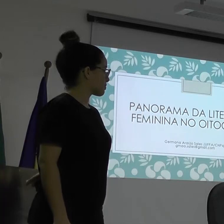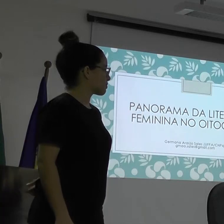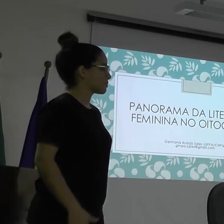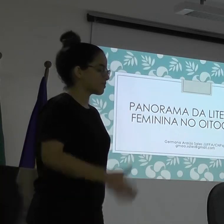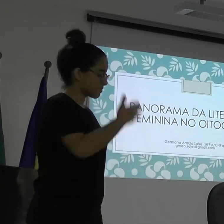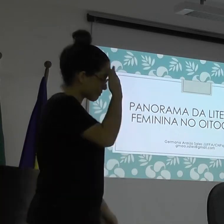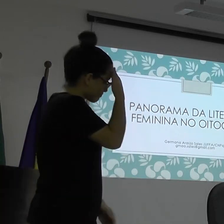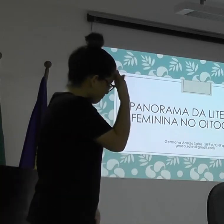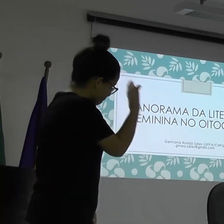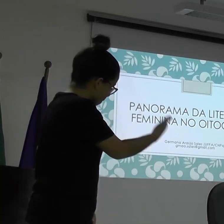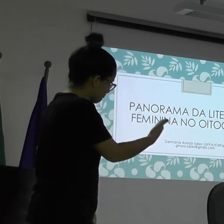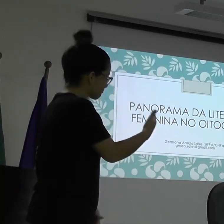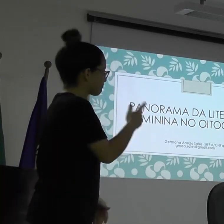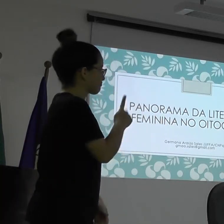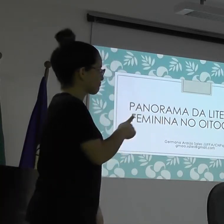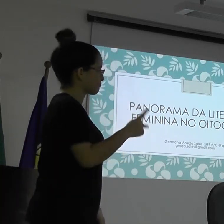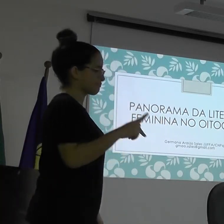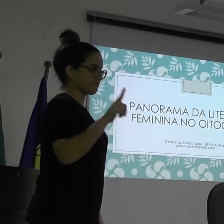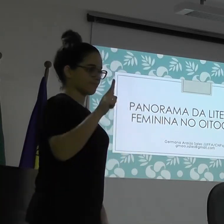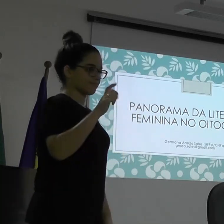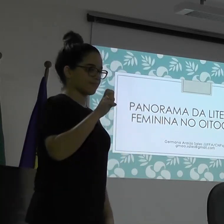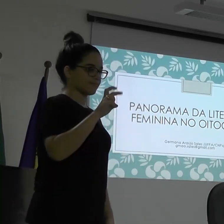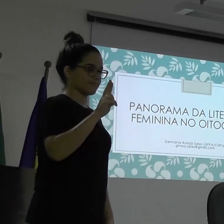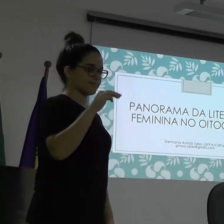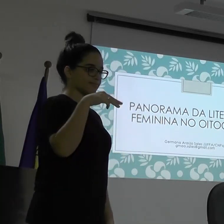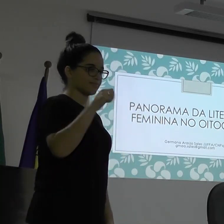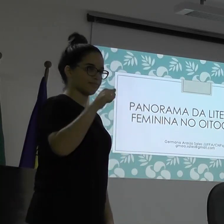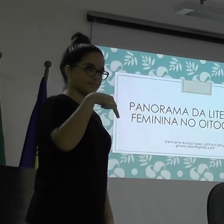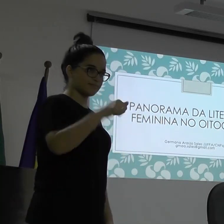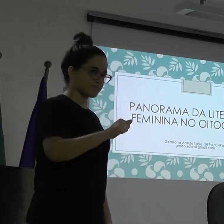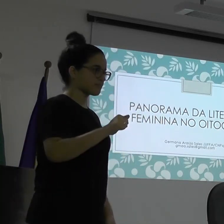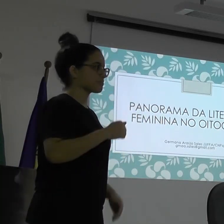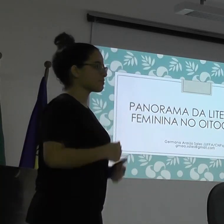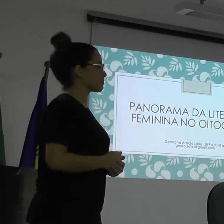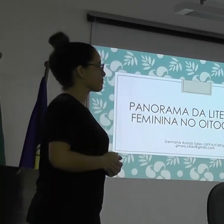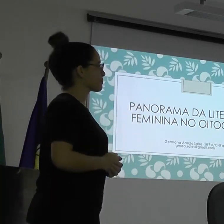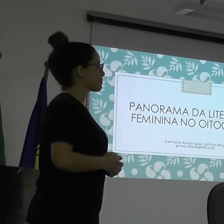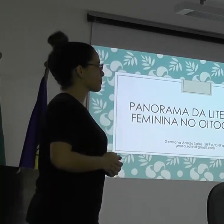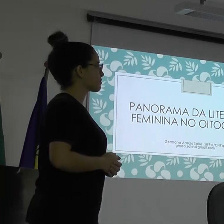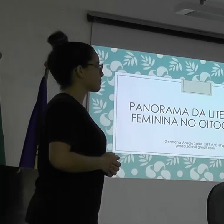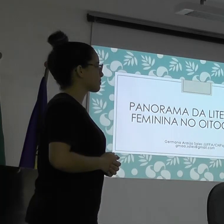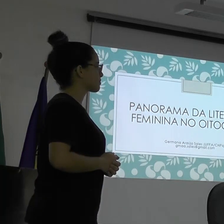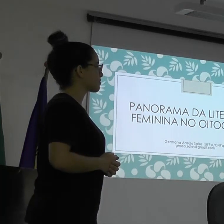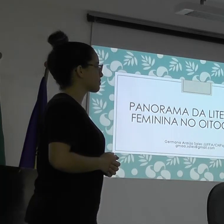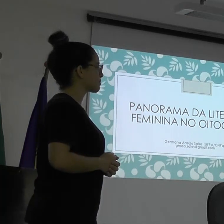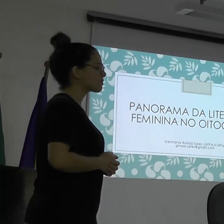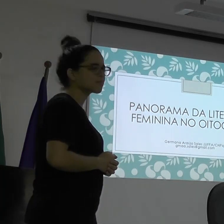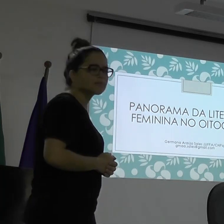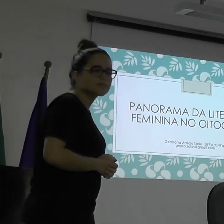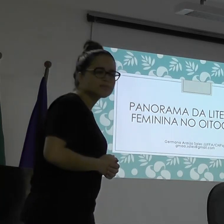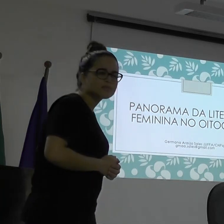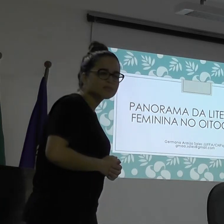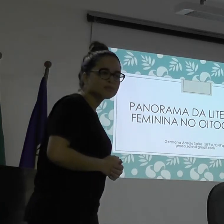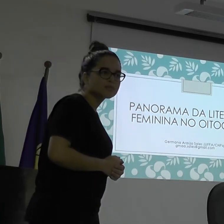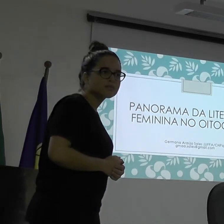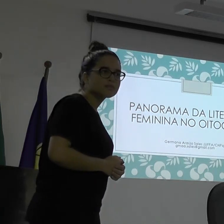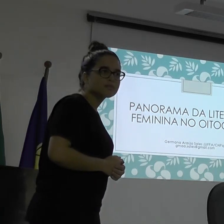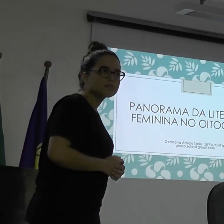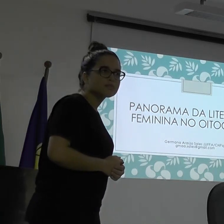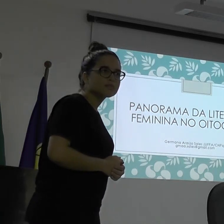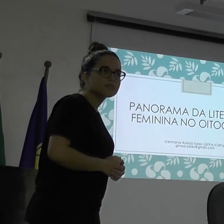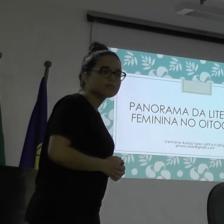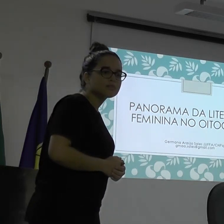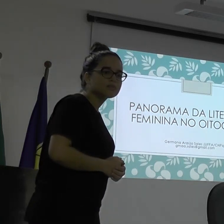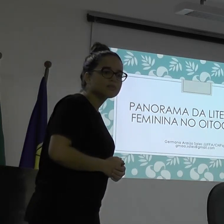Obrigada, Germana, por sua fala, por ter vindo. Será que não queríamos mesmo pensar na reescrita da